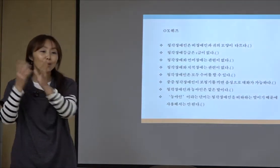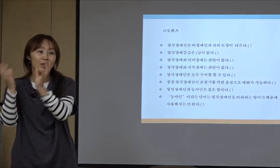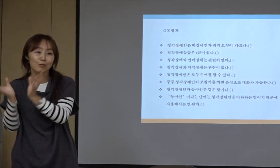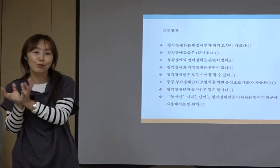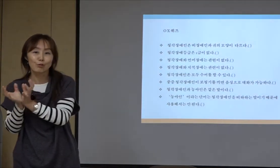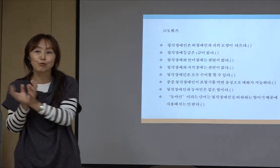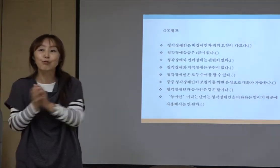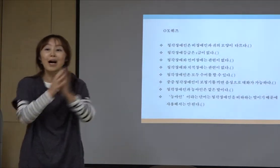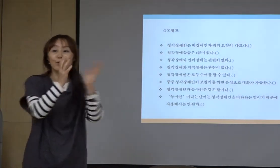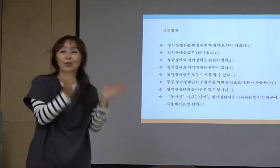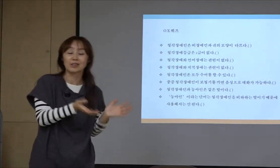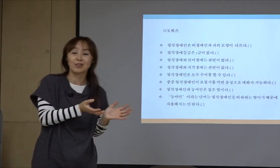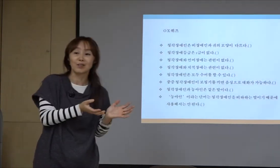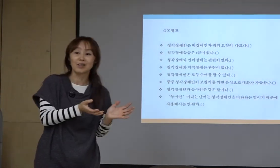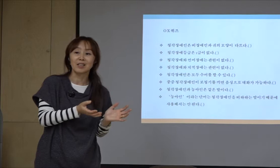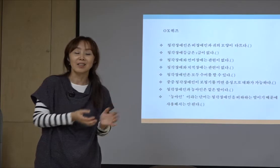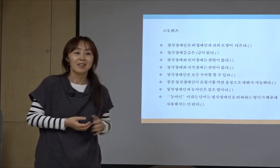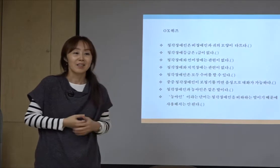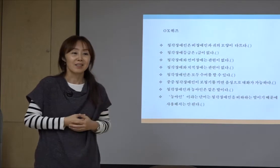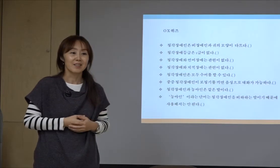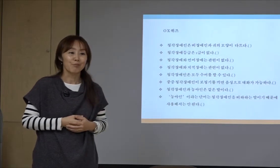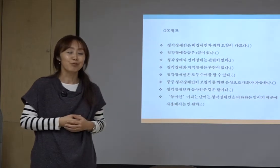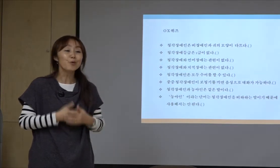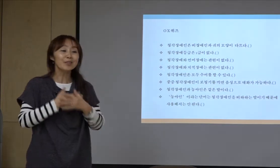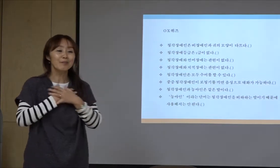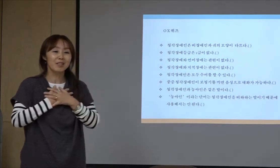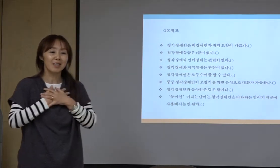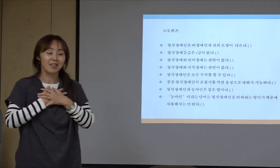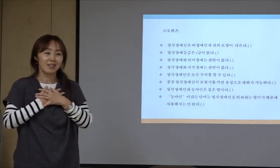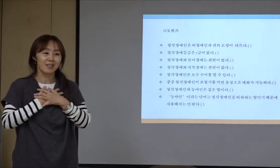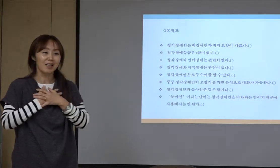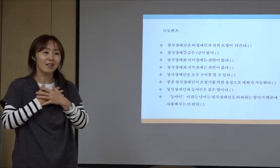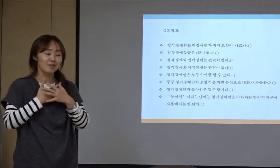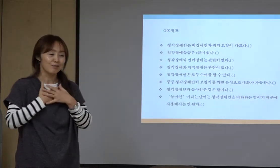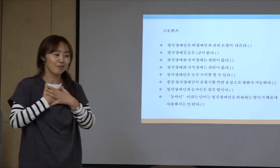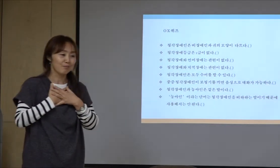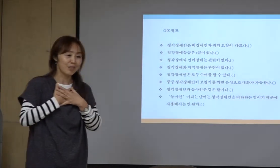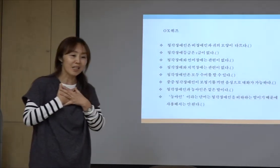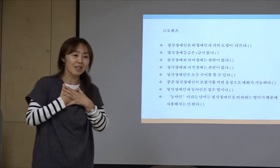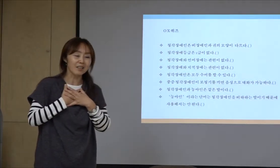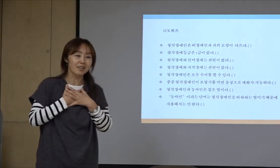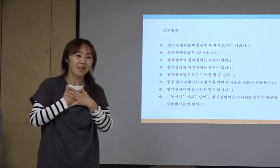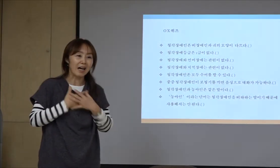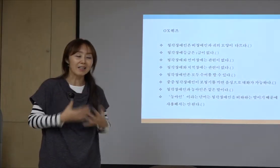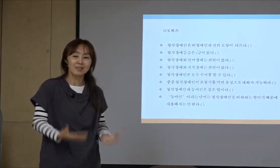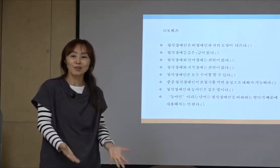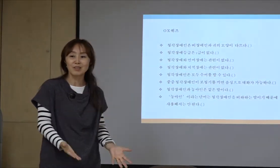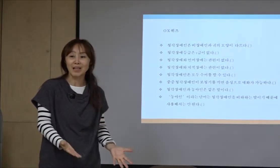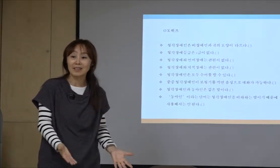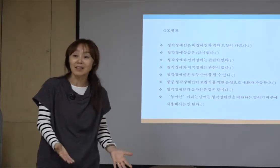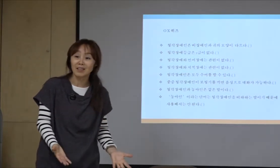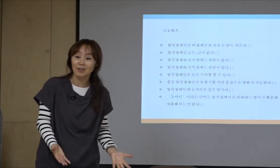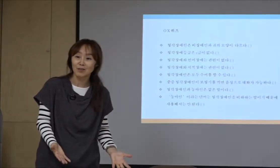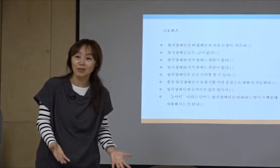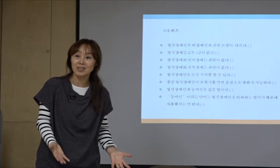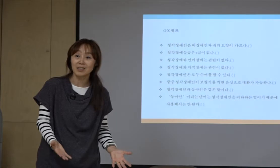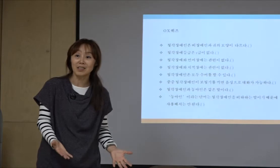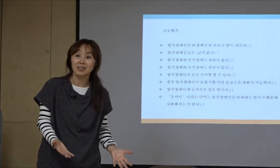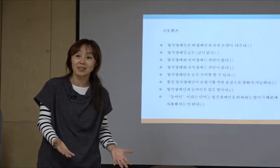농아학교가 있고요. 구아학교가 있어요. 그러니까 그 이제 부모님이 내가 비장애인인데 아이가 태어났는데 청각장애인이